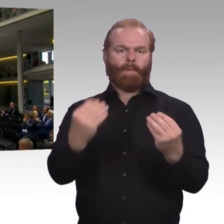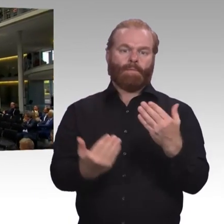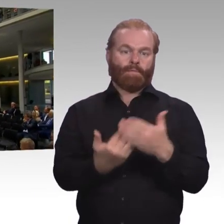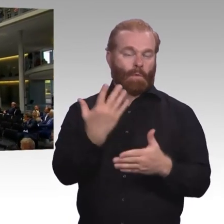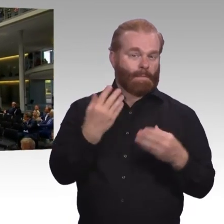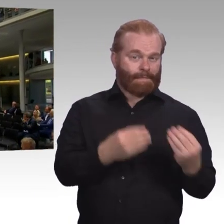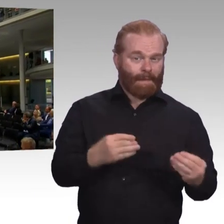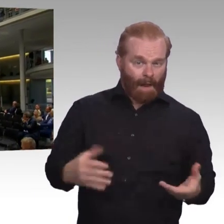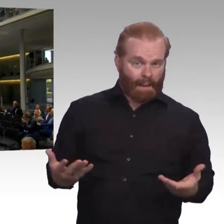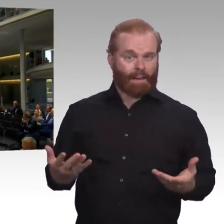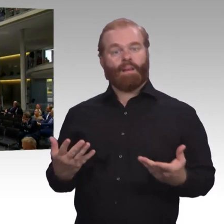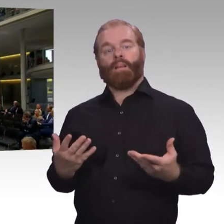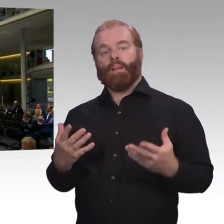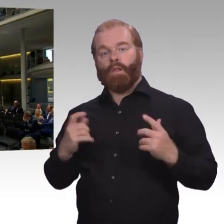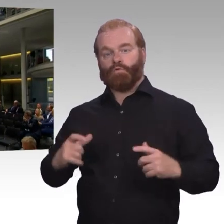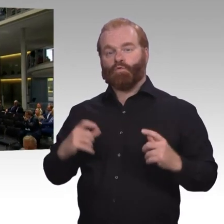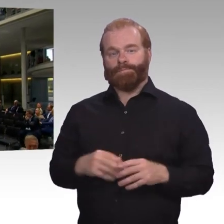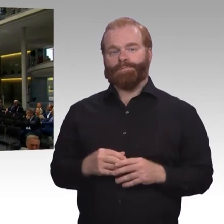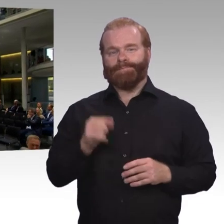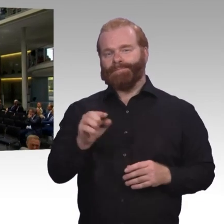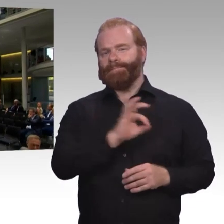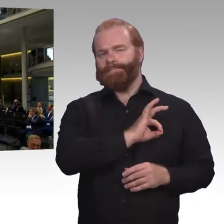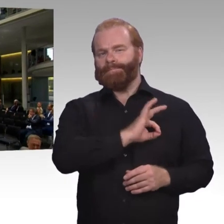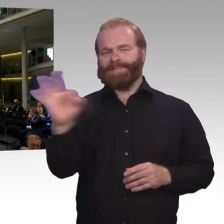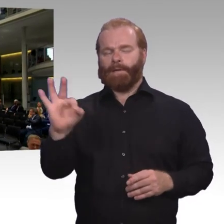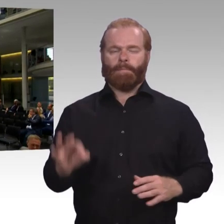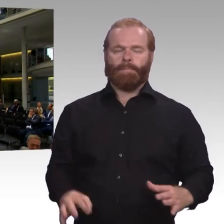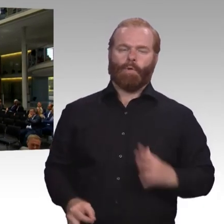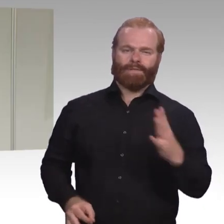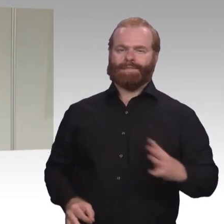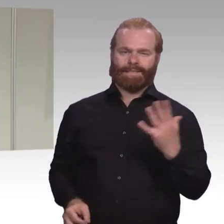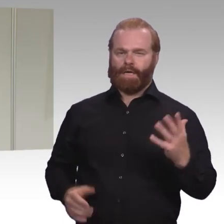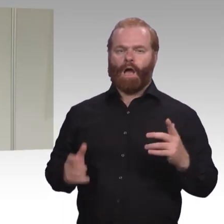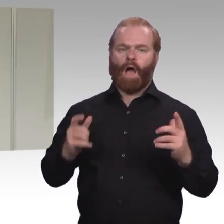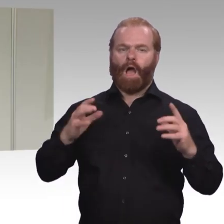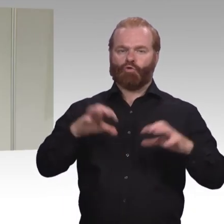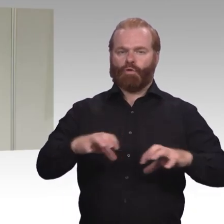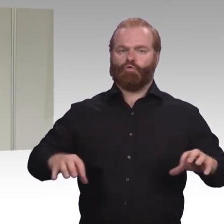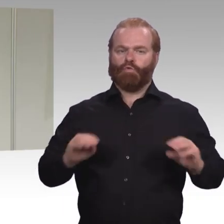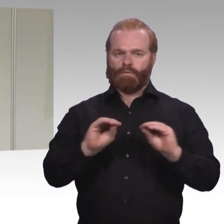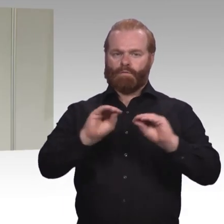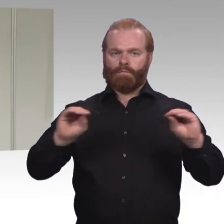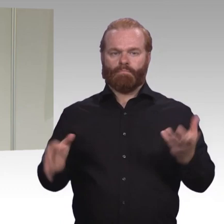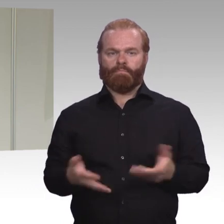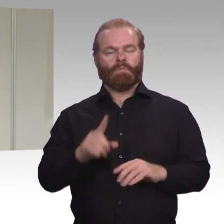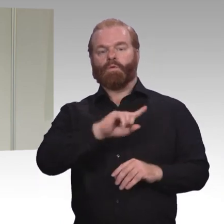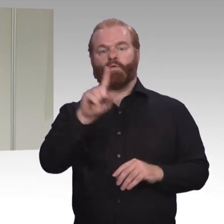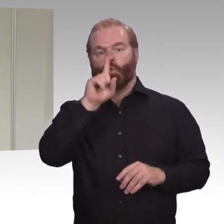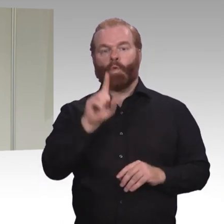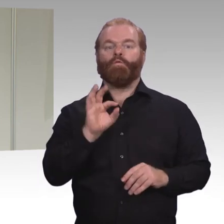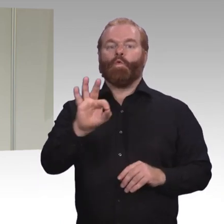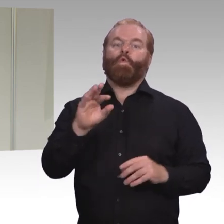Übungen, sondern schon für die tägliche Ausbildung haben. Dass wir genügend Flugstunden, einsatzklare Schiffe